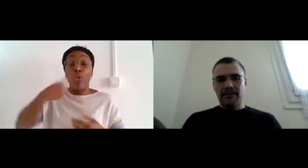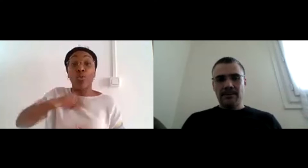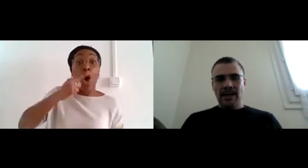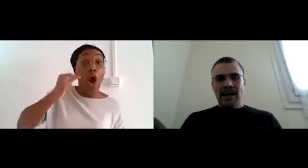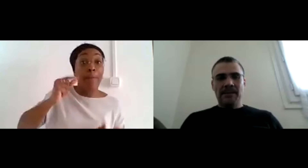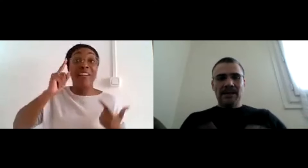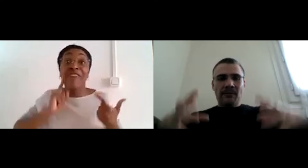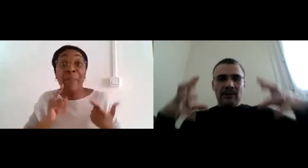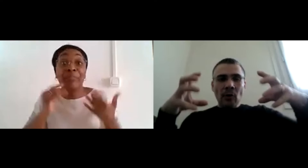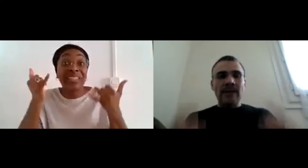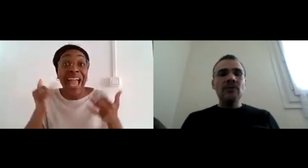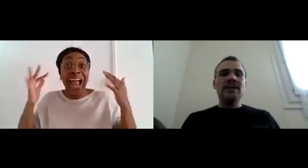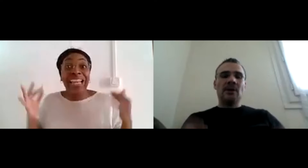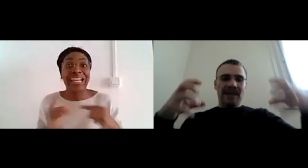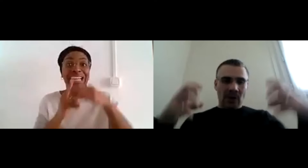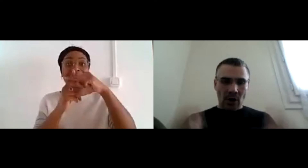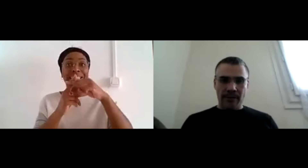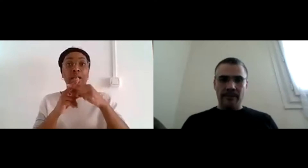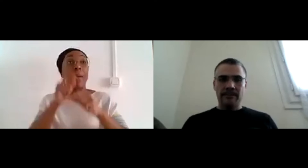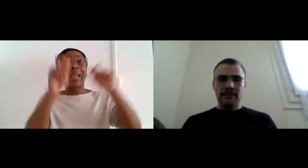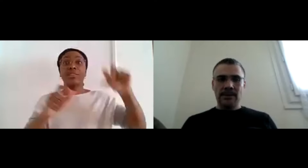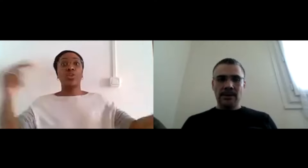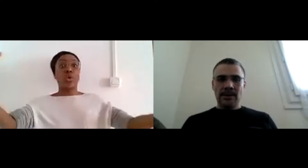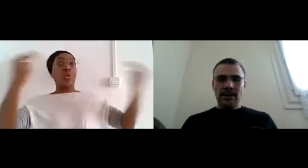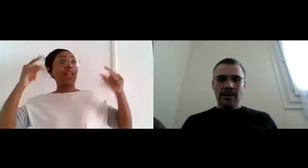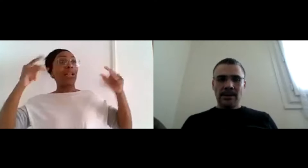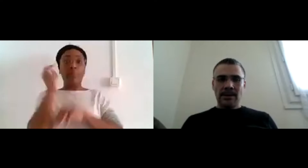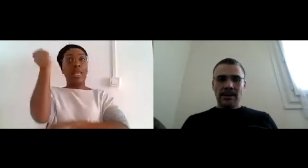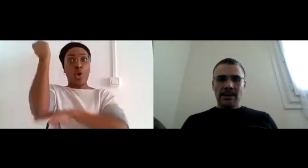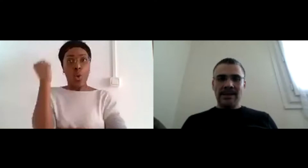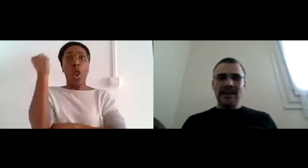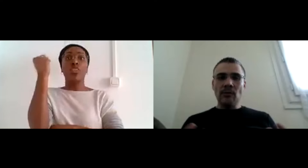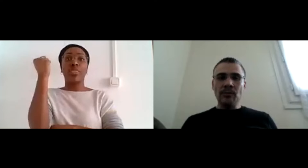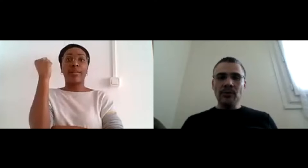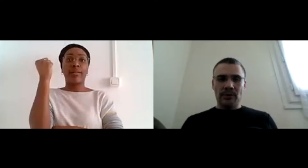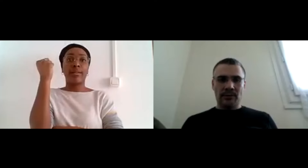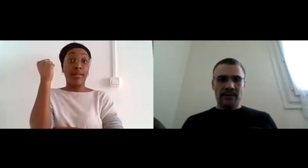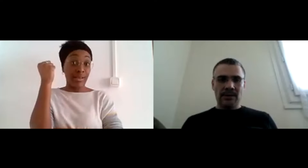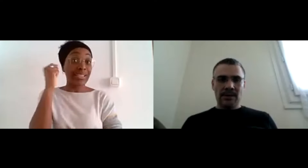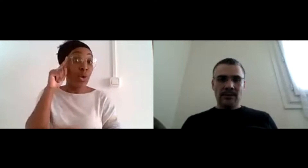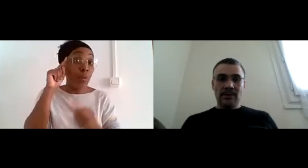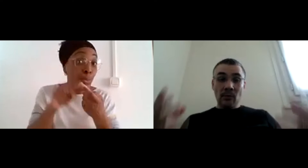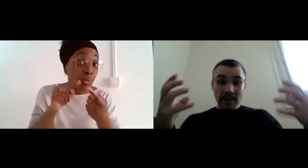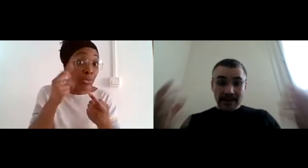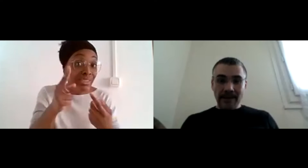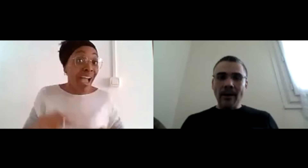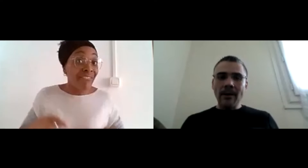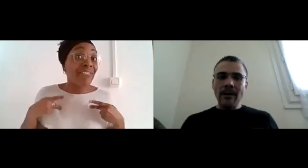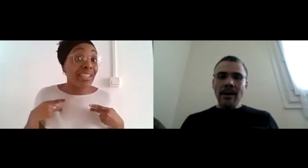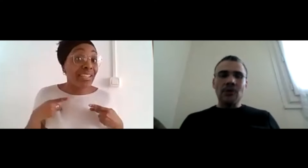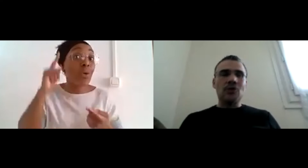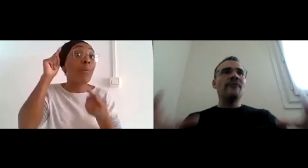l'Église, qui vont être regardés aussi comme des colonnes. Et ça, c'est le but de notre vie. De dire, oui